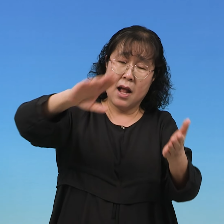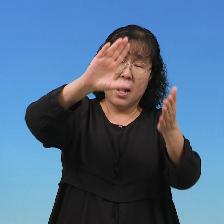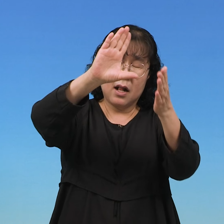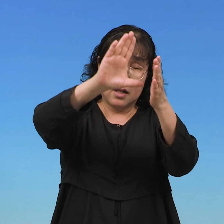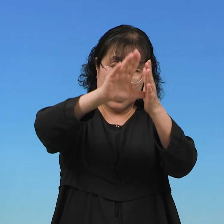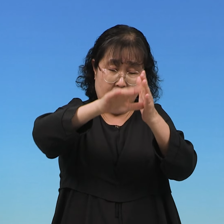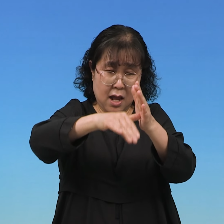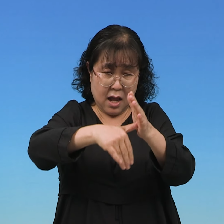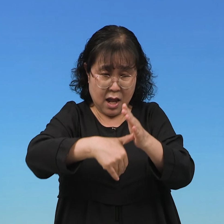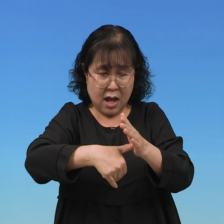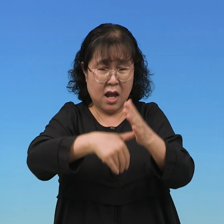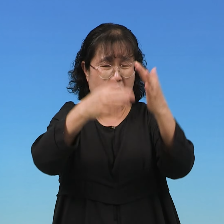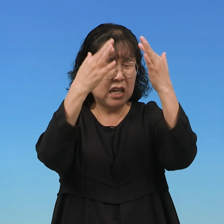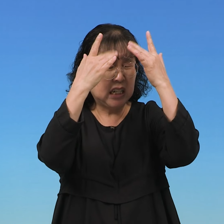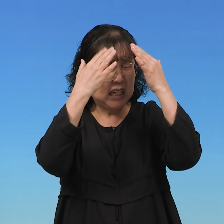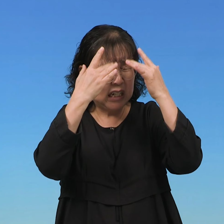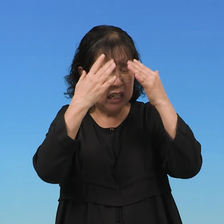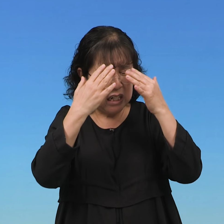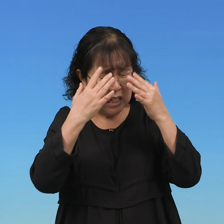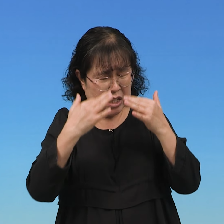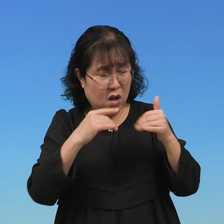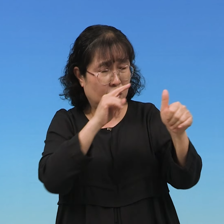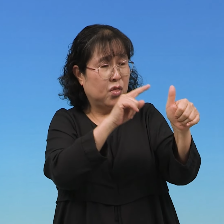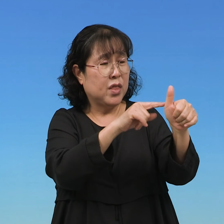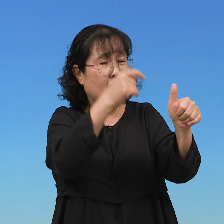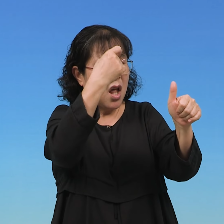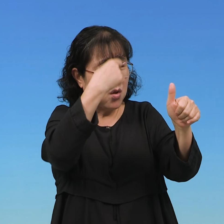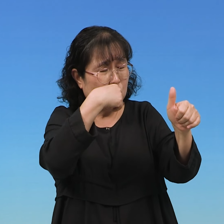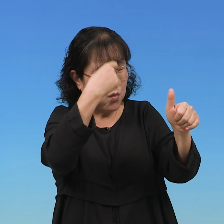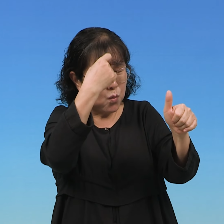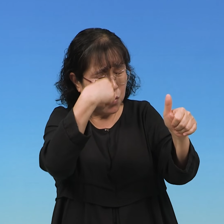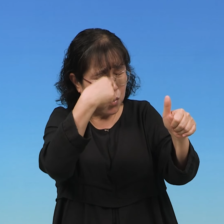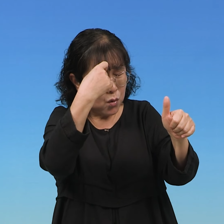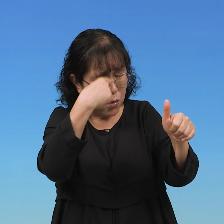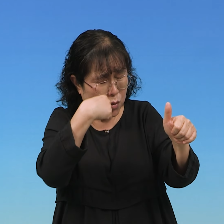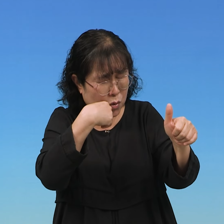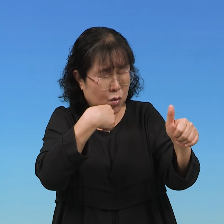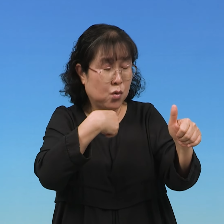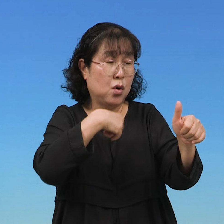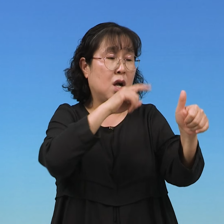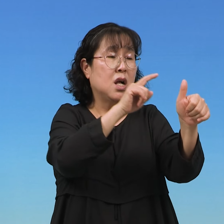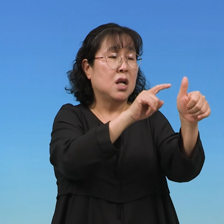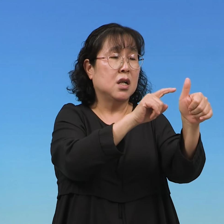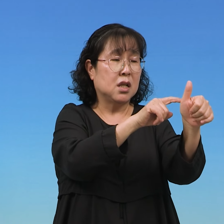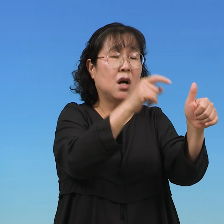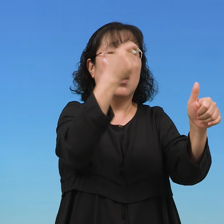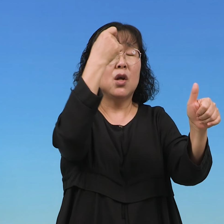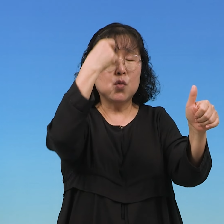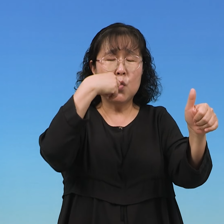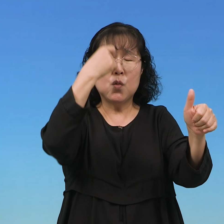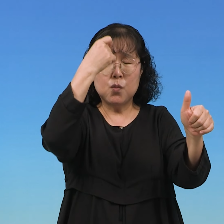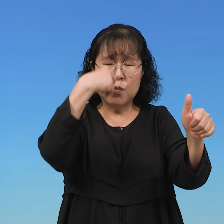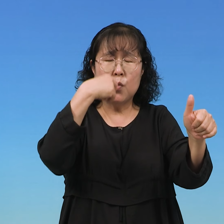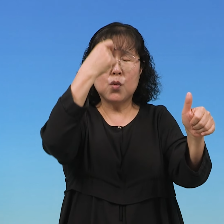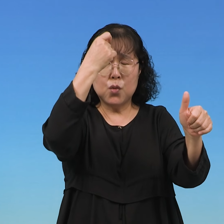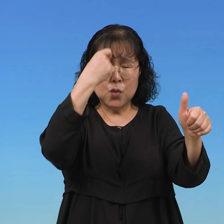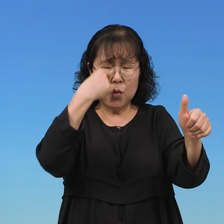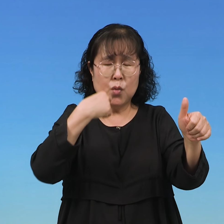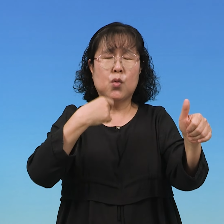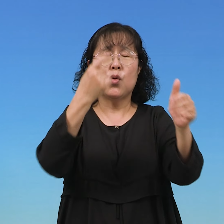흘리던 내 눈물. 그 눈물을 위해 내가 죽었노라.